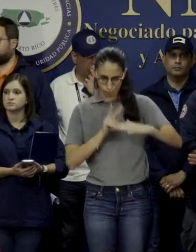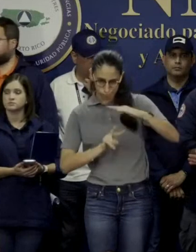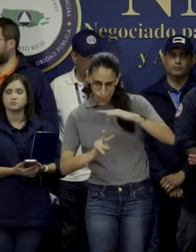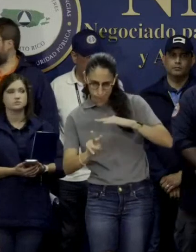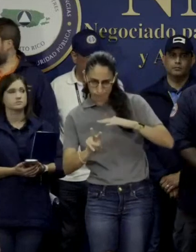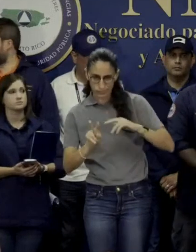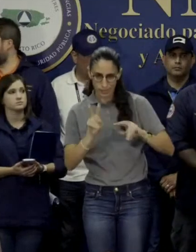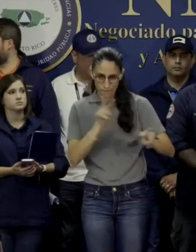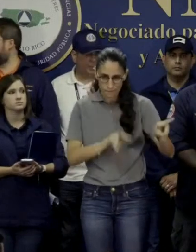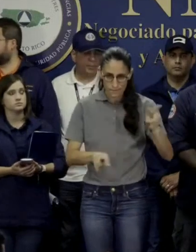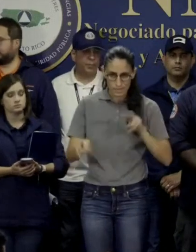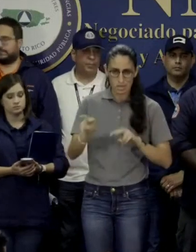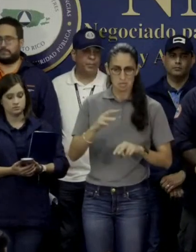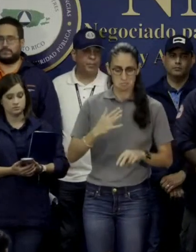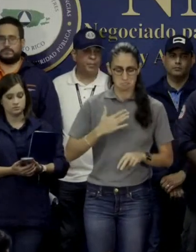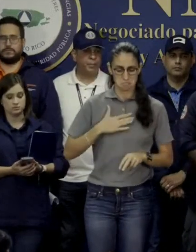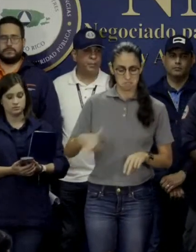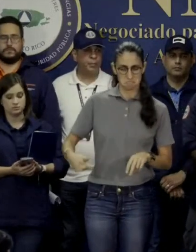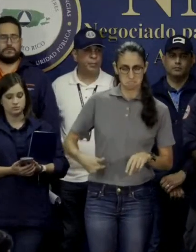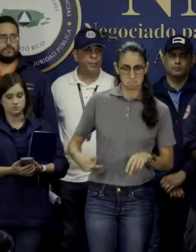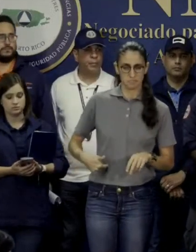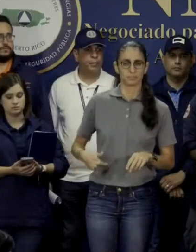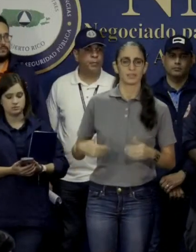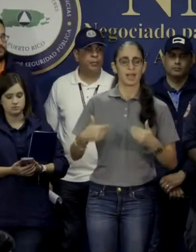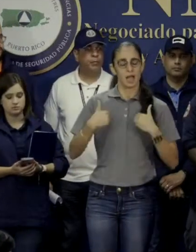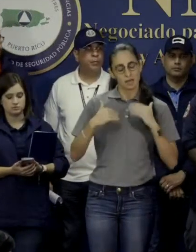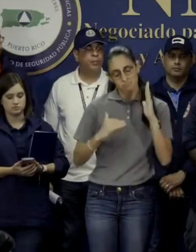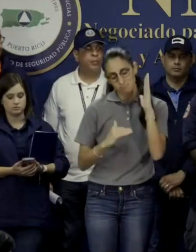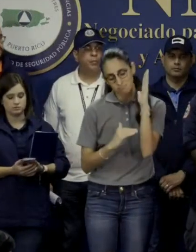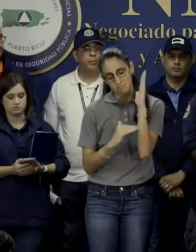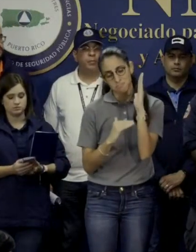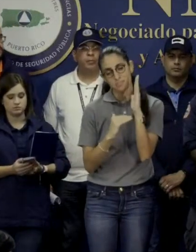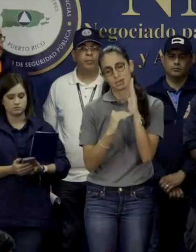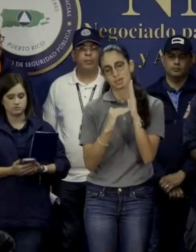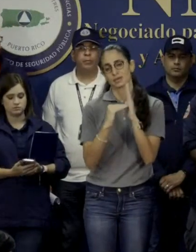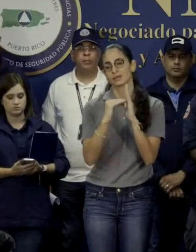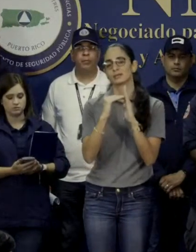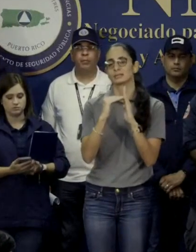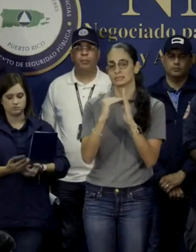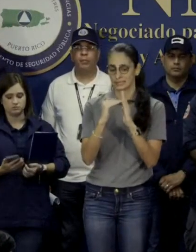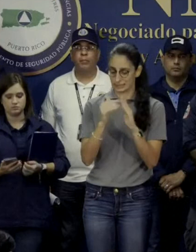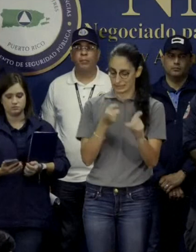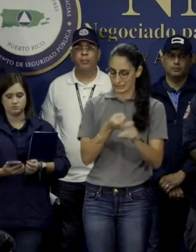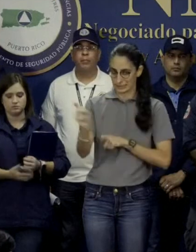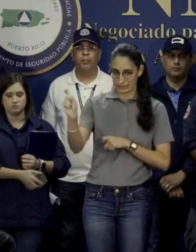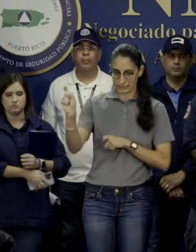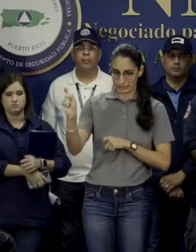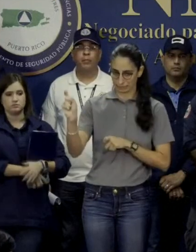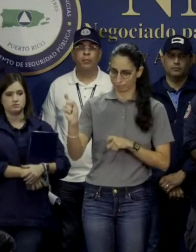aquí, mi impresión es que aquí hay miles de millones de dólares en daños.